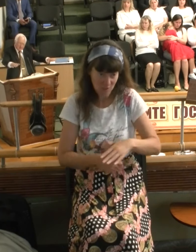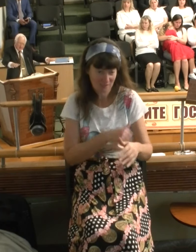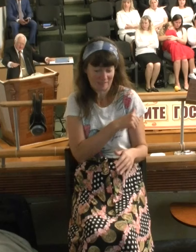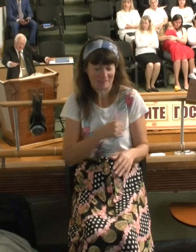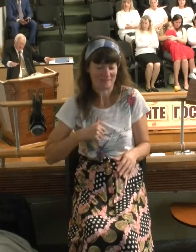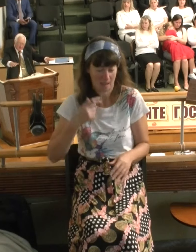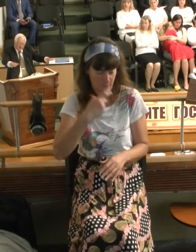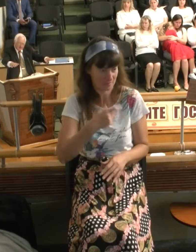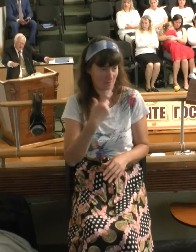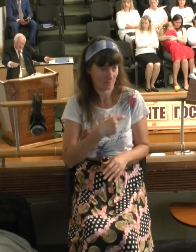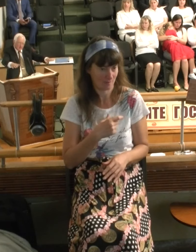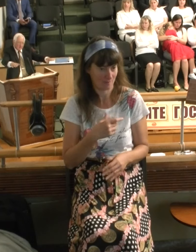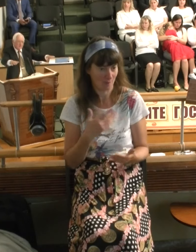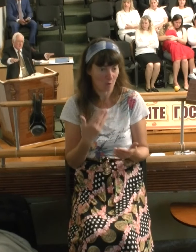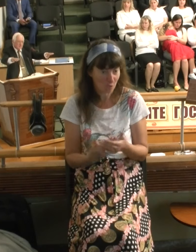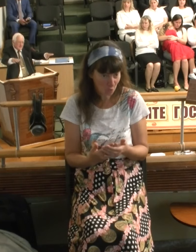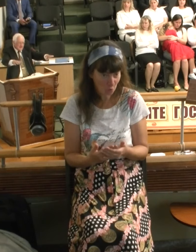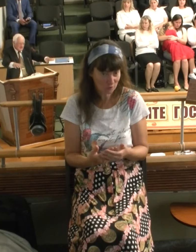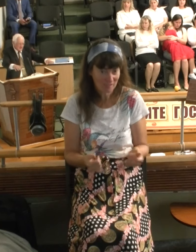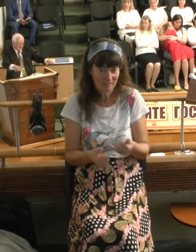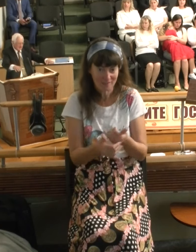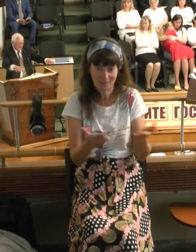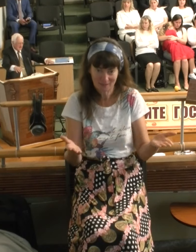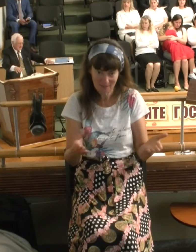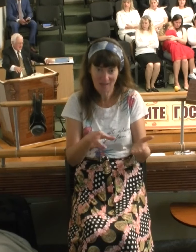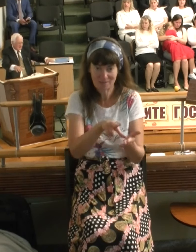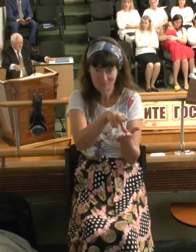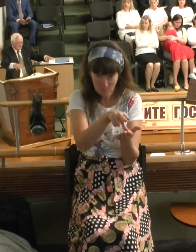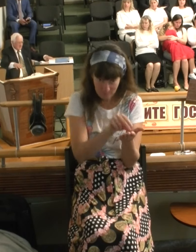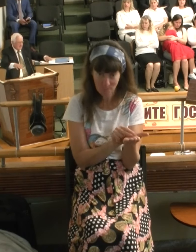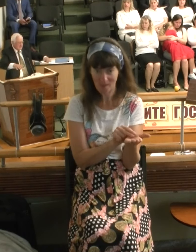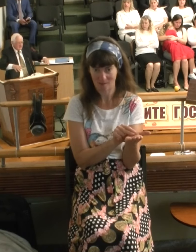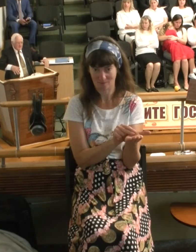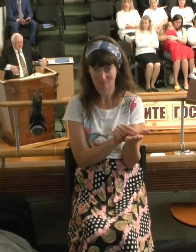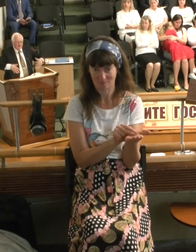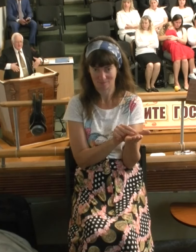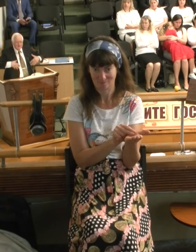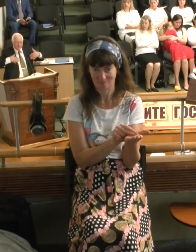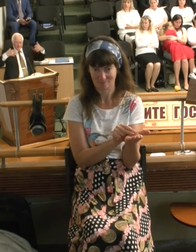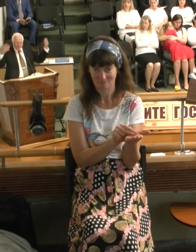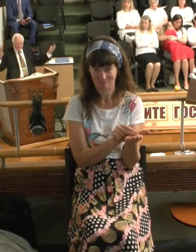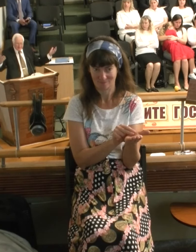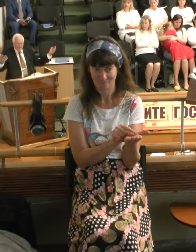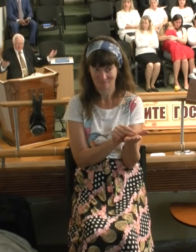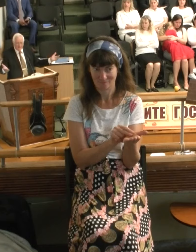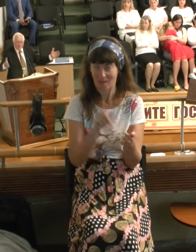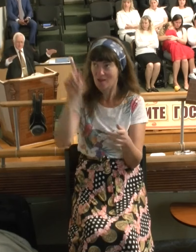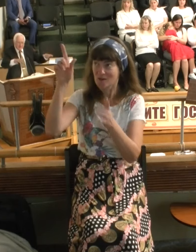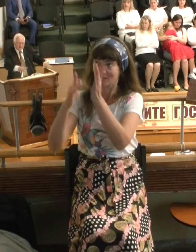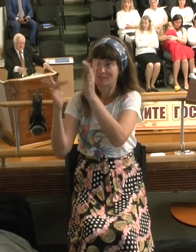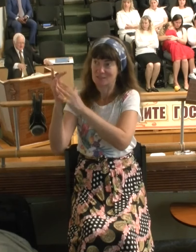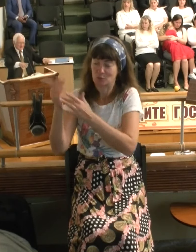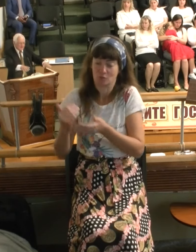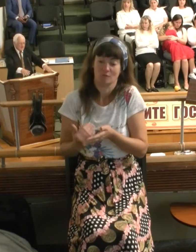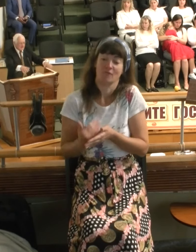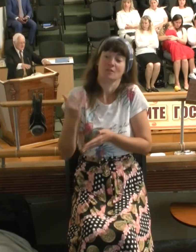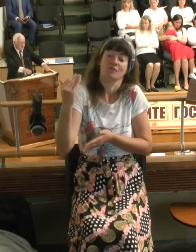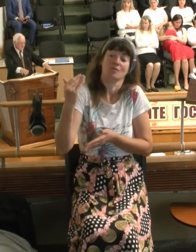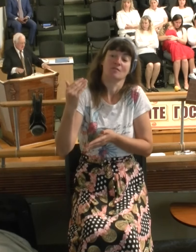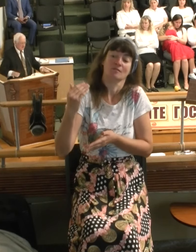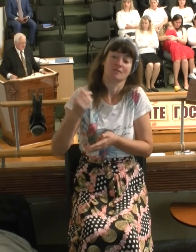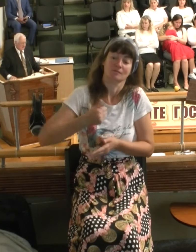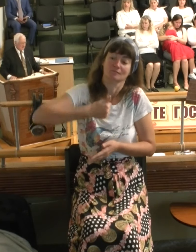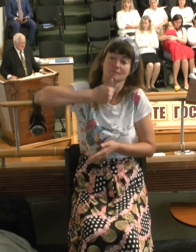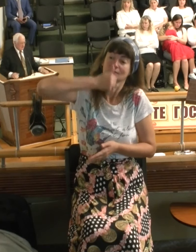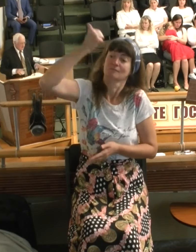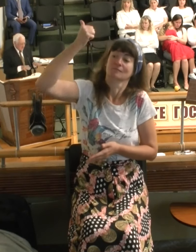Вот Он примерно нам. Он унизил. Он, знаете, не возвысил, а унизил Себя